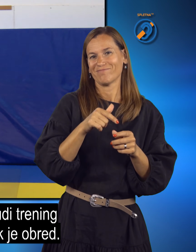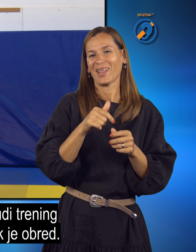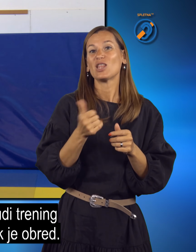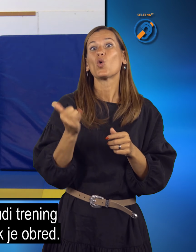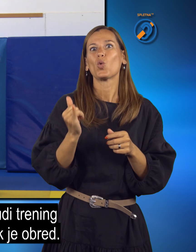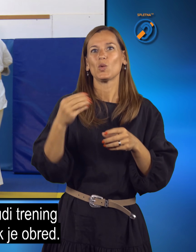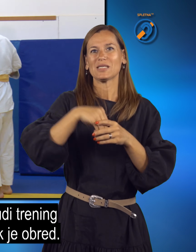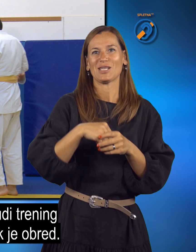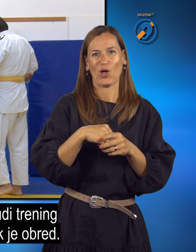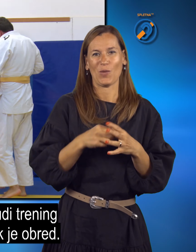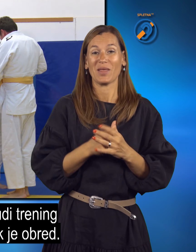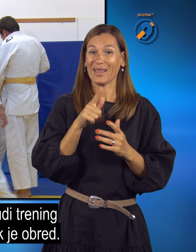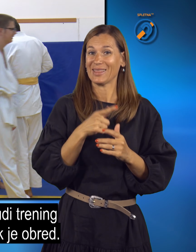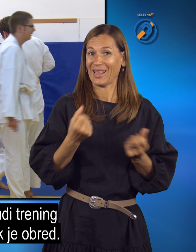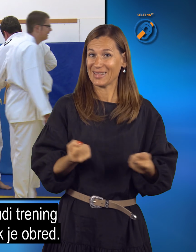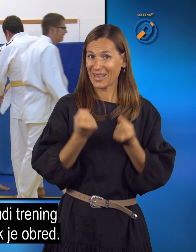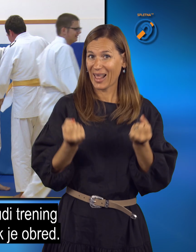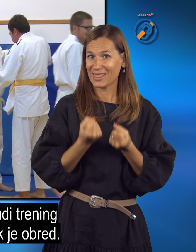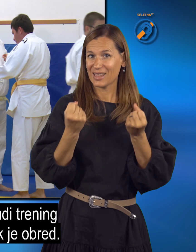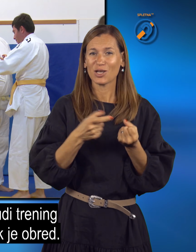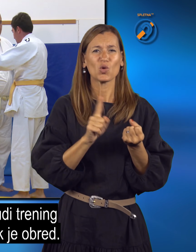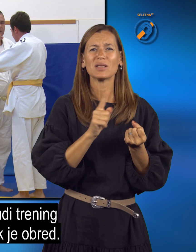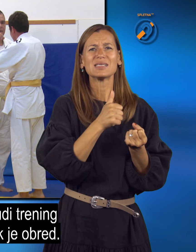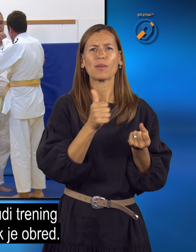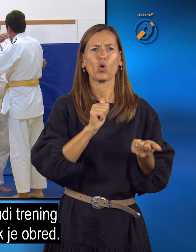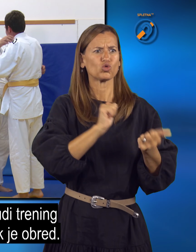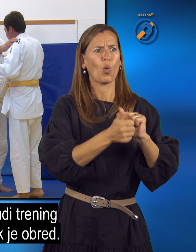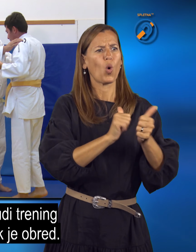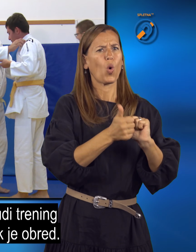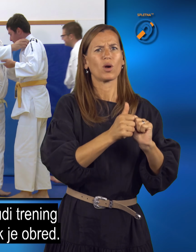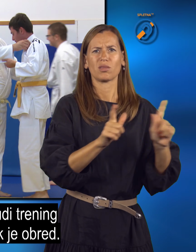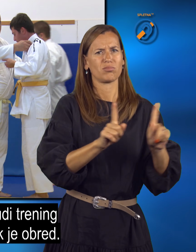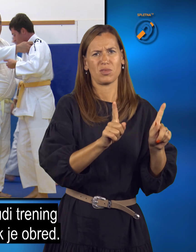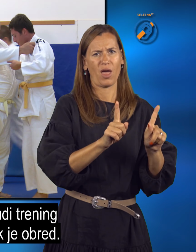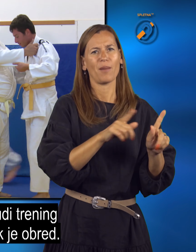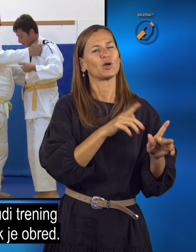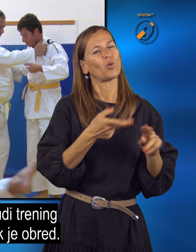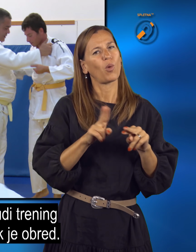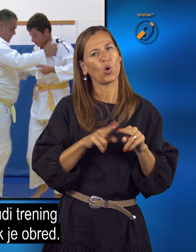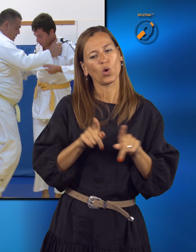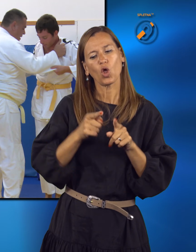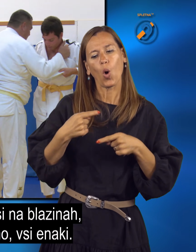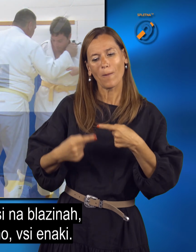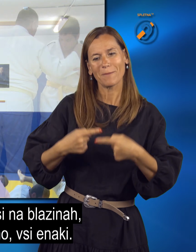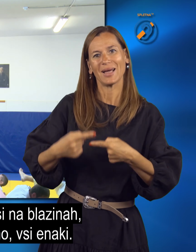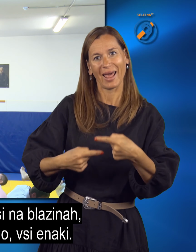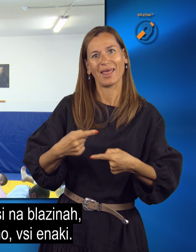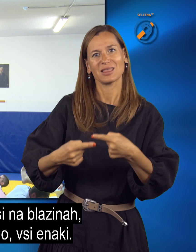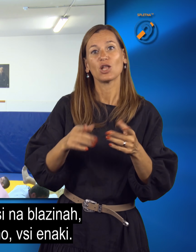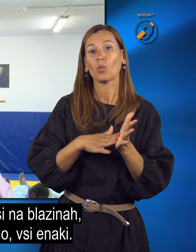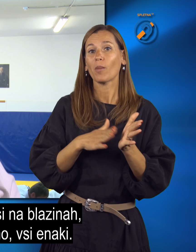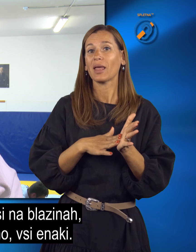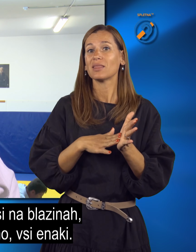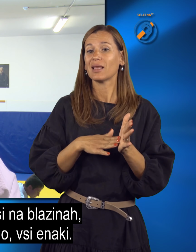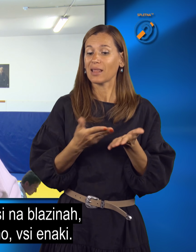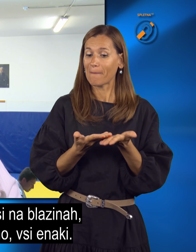in tudi sam trening kot tak gre, torej ne gre samo za šport, ampak gre za nek obred. To pomeni, da smo si